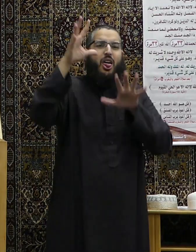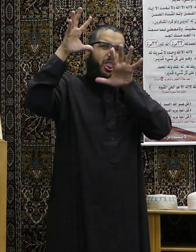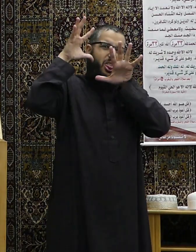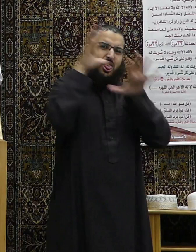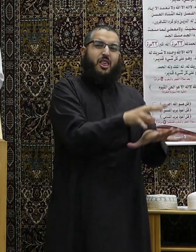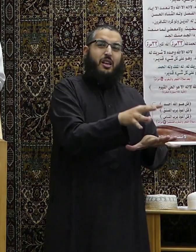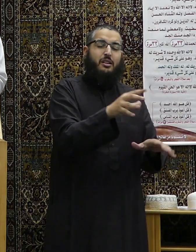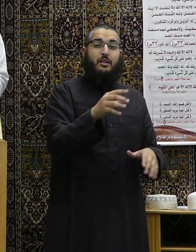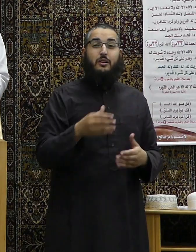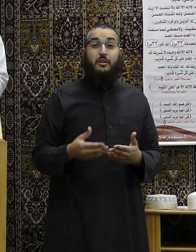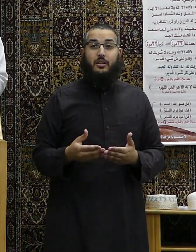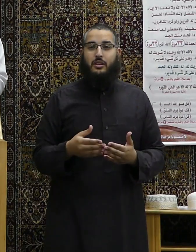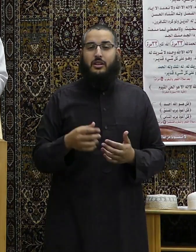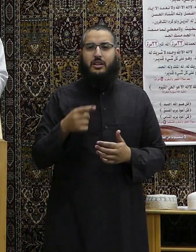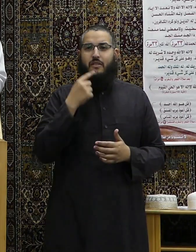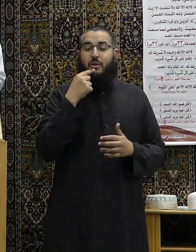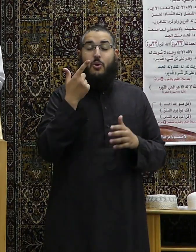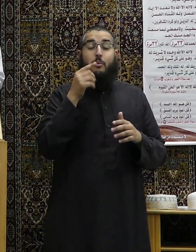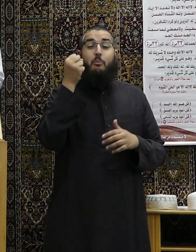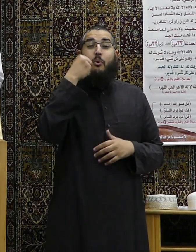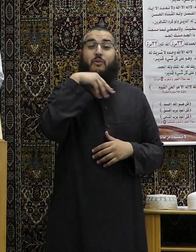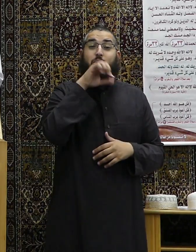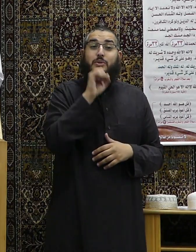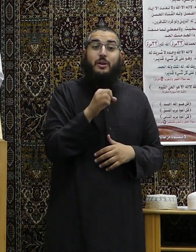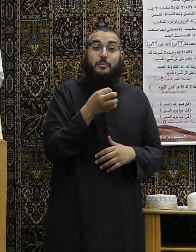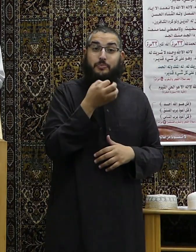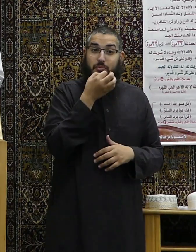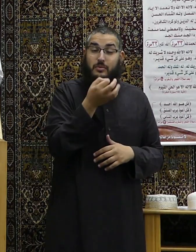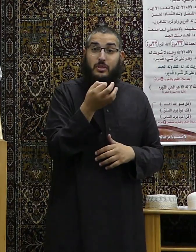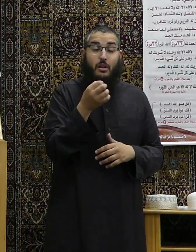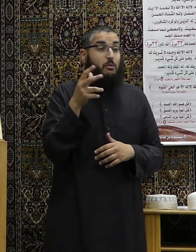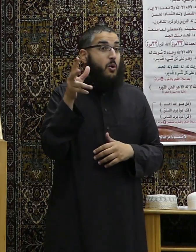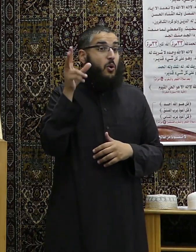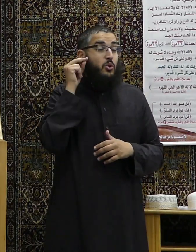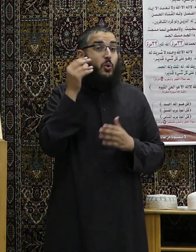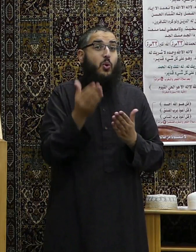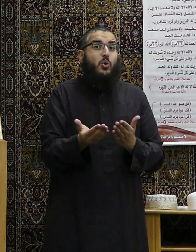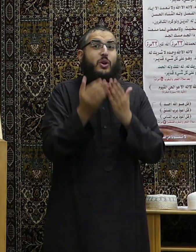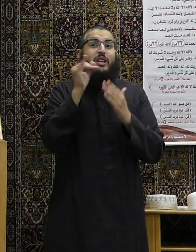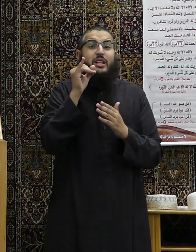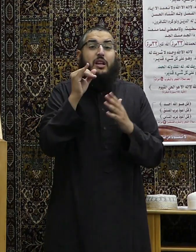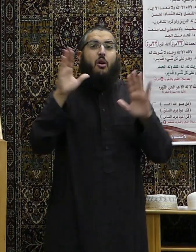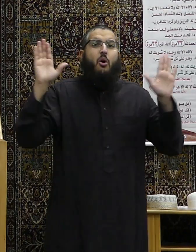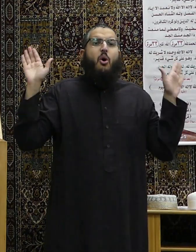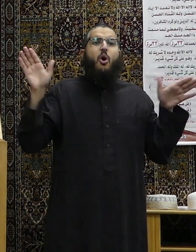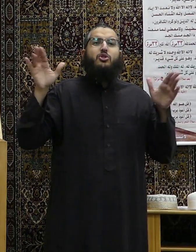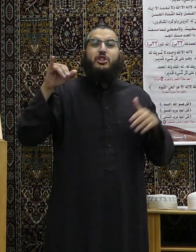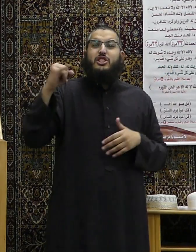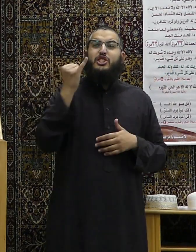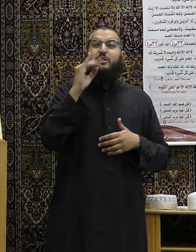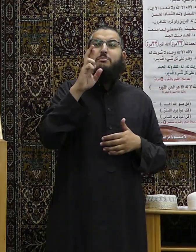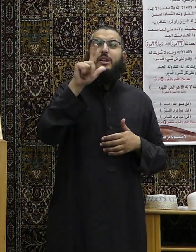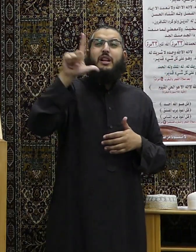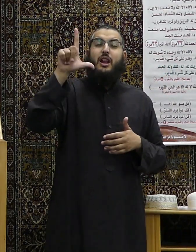Qu'il soit maudit. Vous vous imaginez un petit peu, le prophète sallallahu alayhi wa sallam entend cette invocation de Jibril